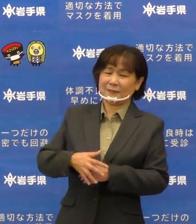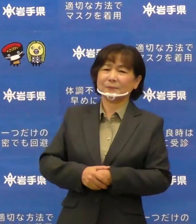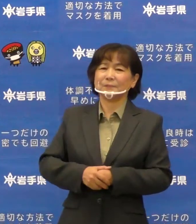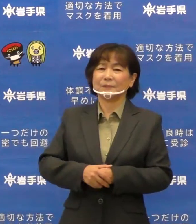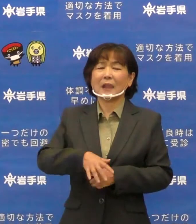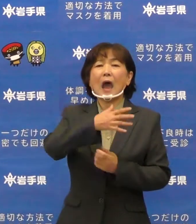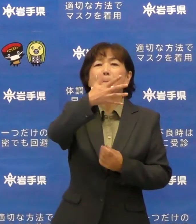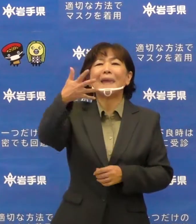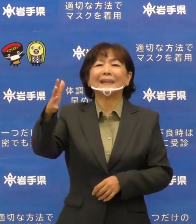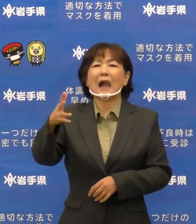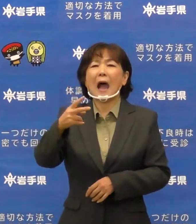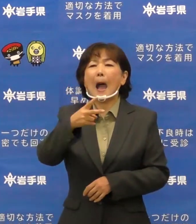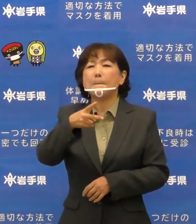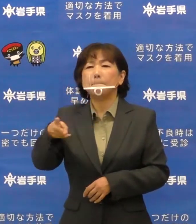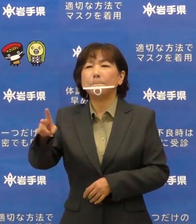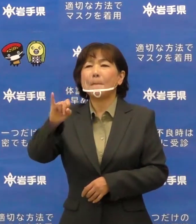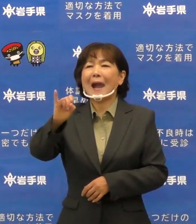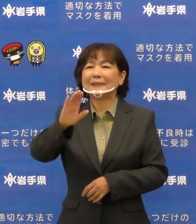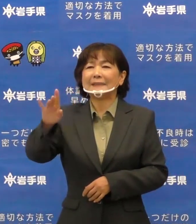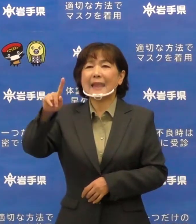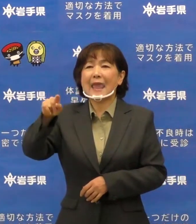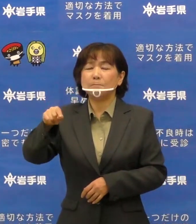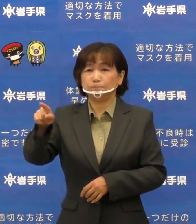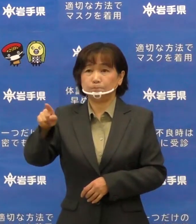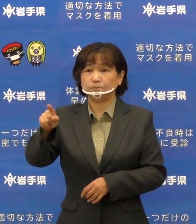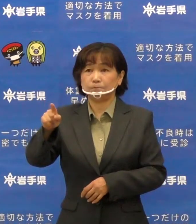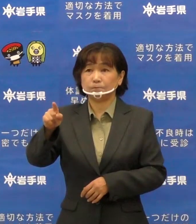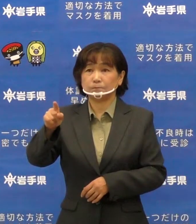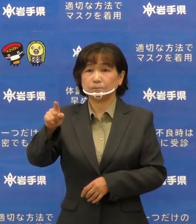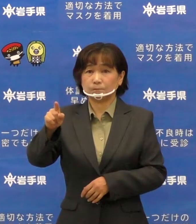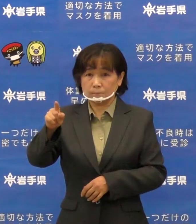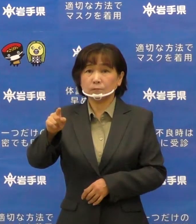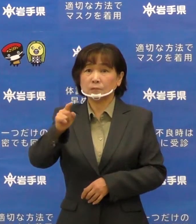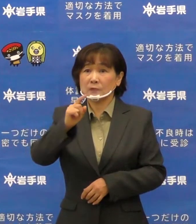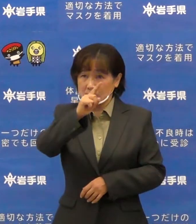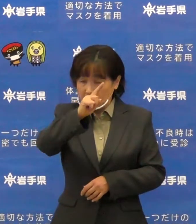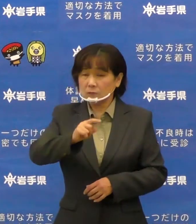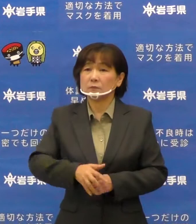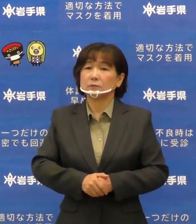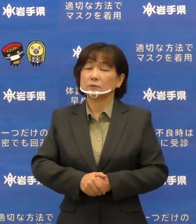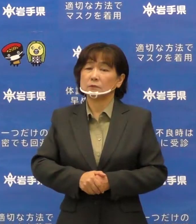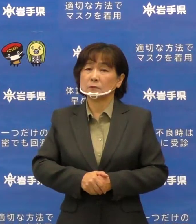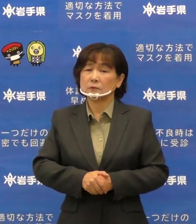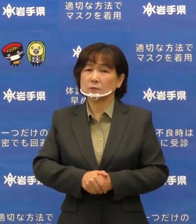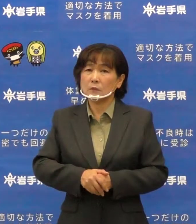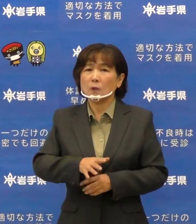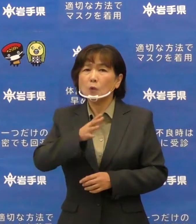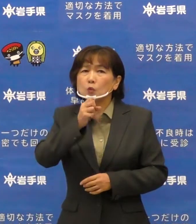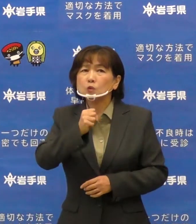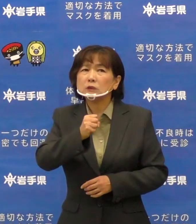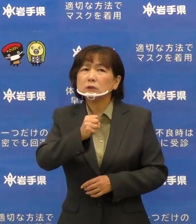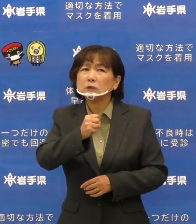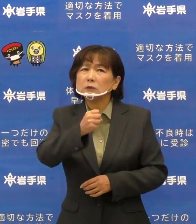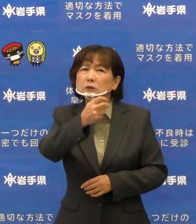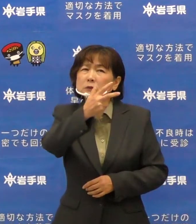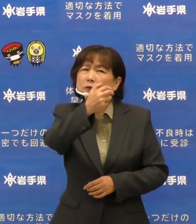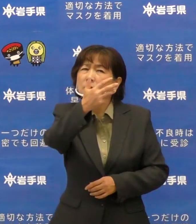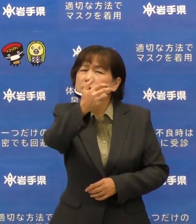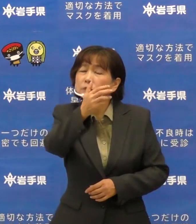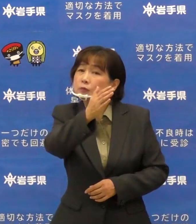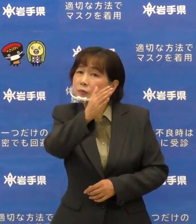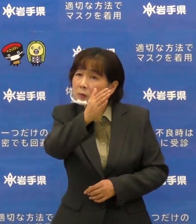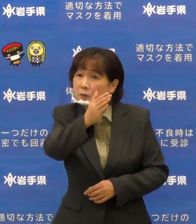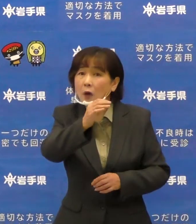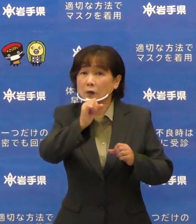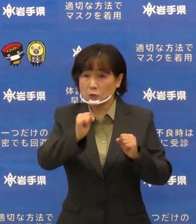世界中にこう80歳ぐらいの指導者政治家っていうのはいるんですけれども